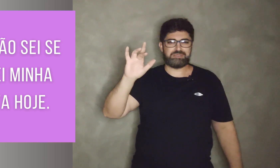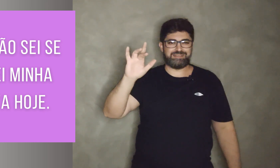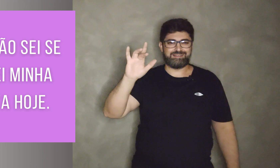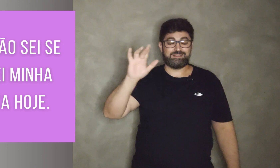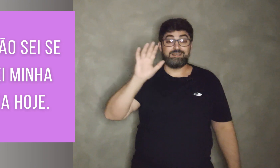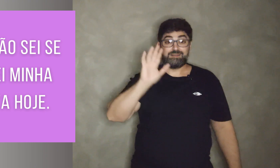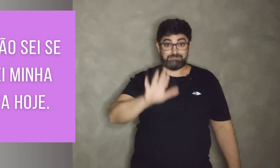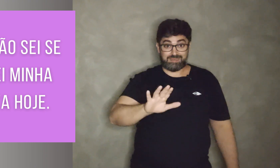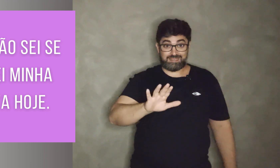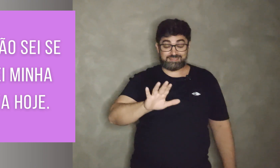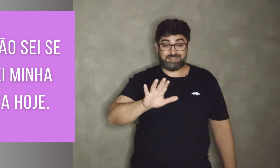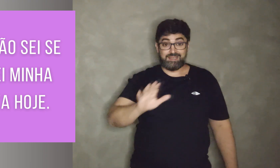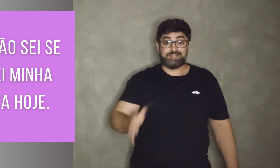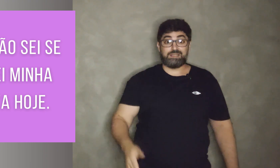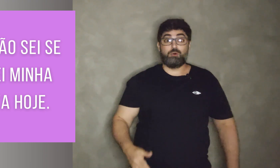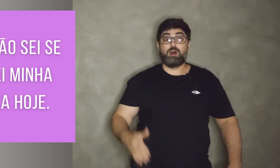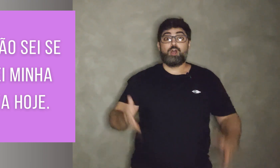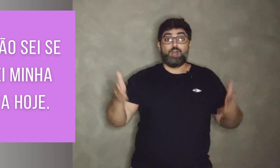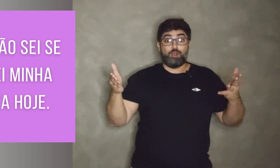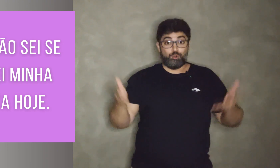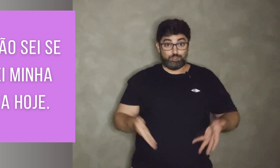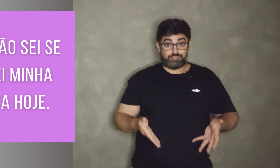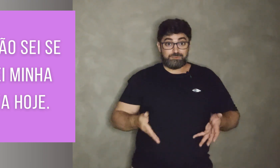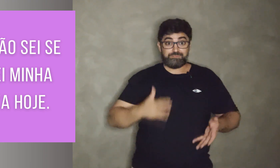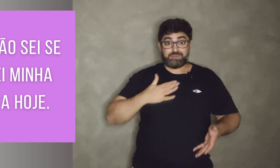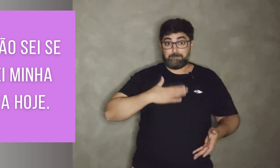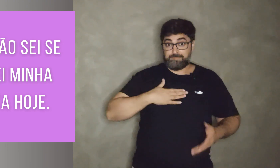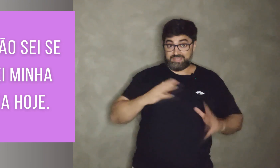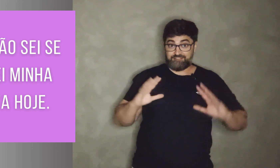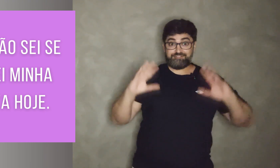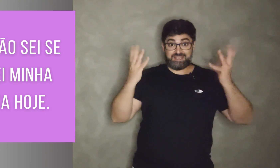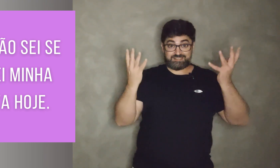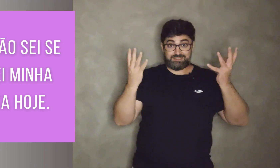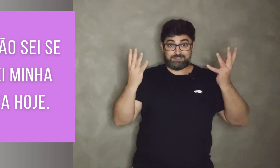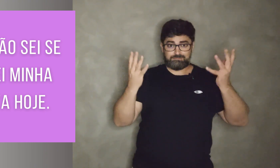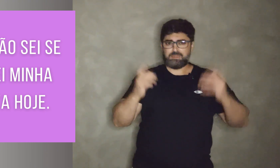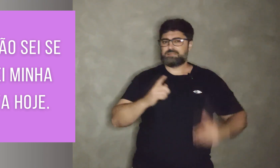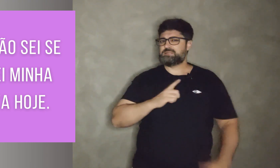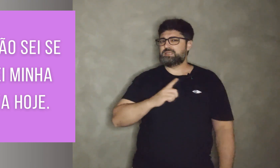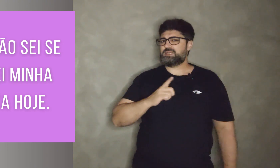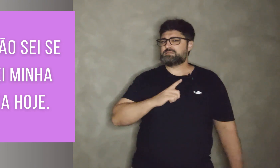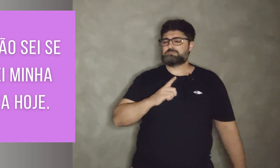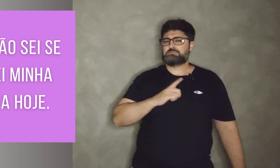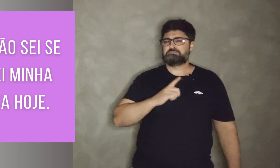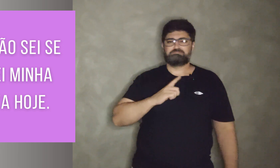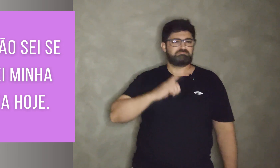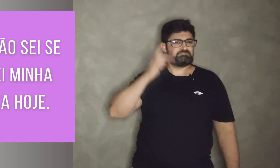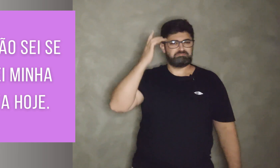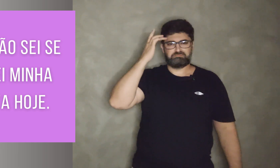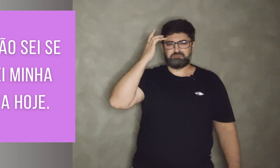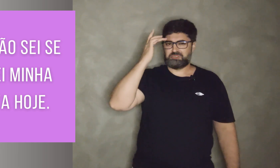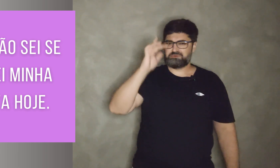sei. Beleza? Então, ó, hoje, minha festa, ter, não